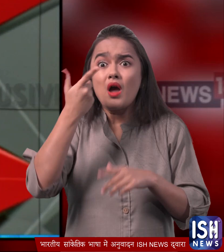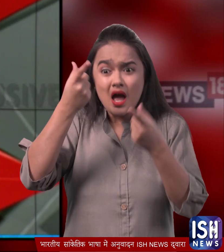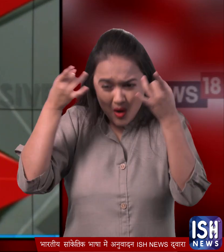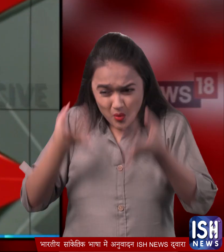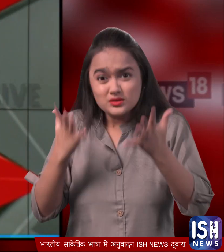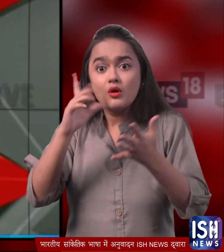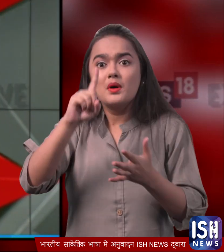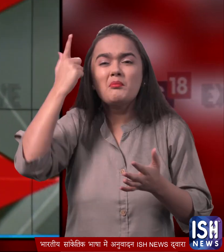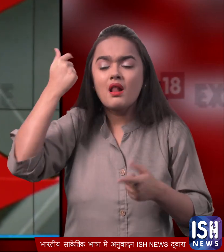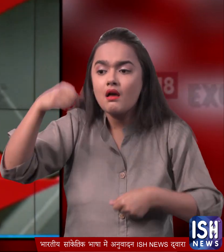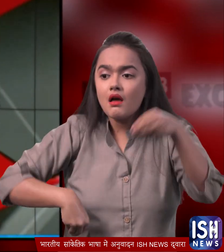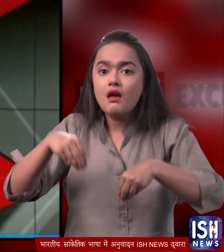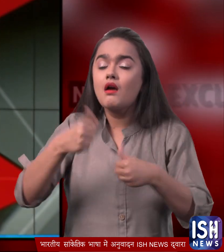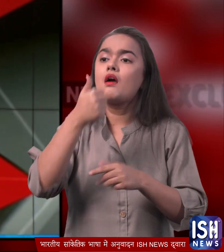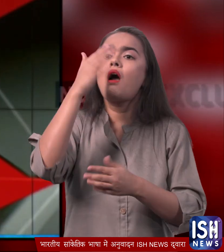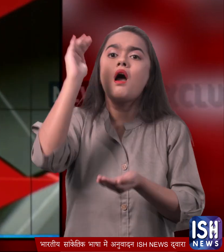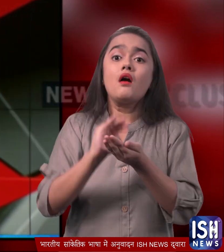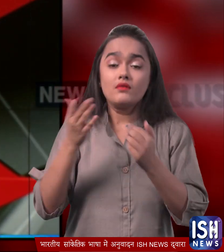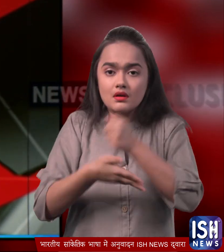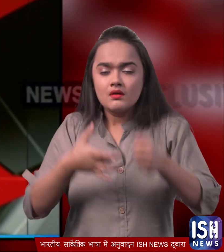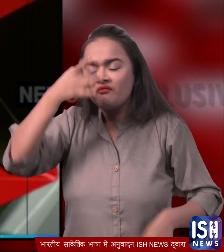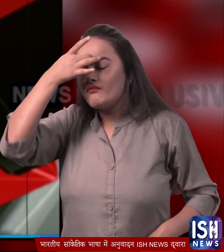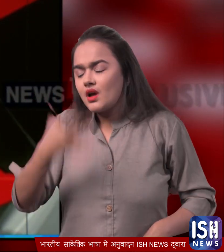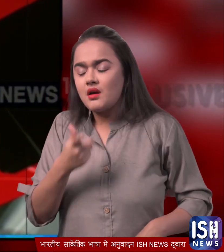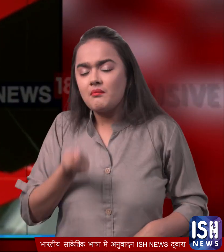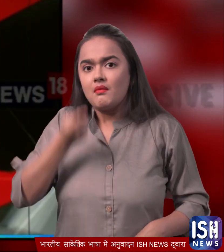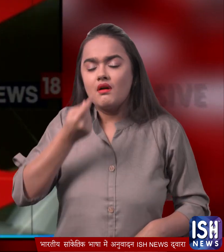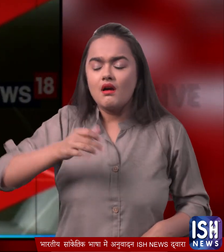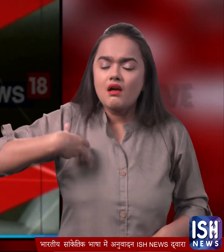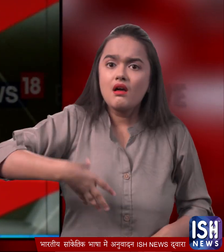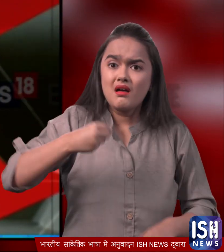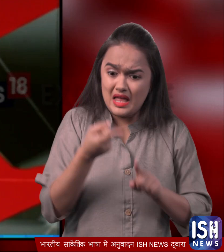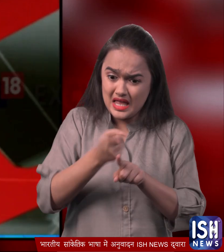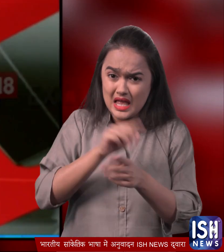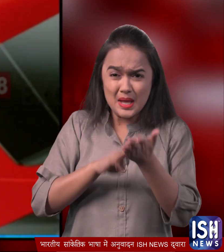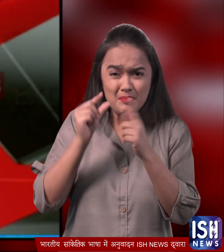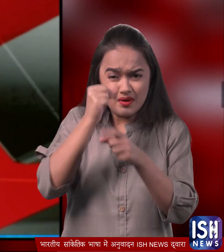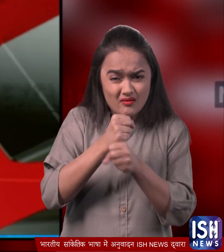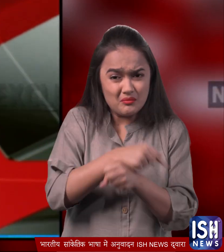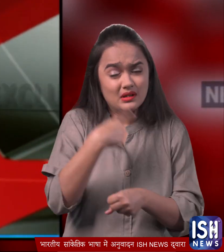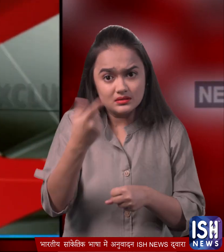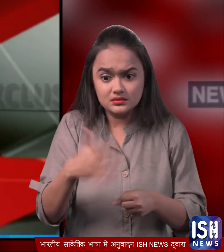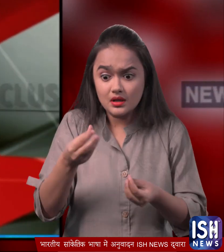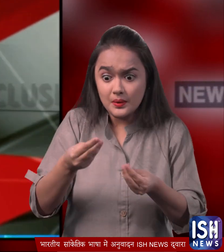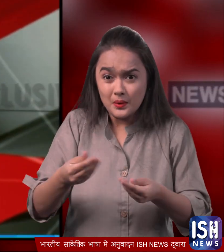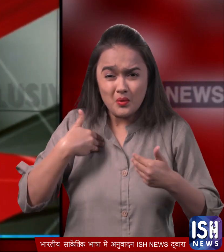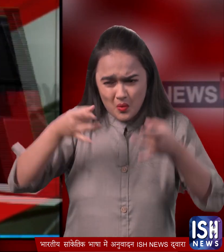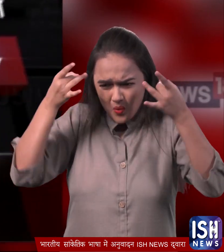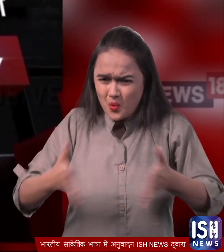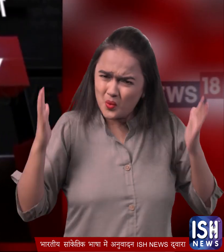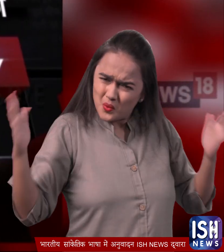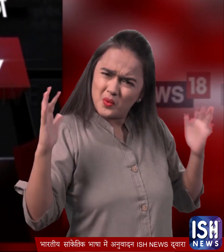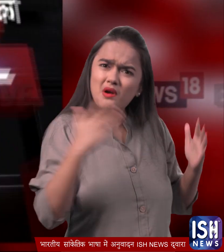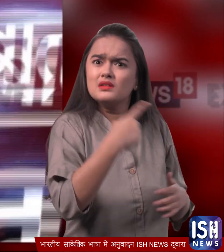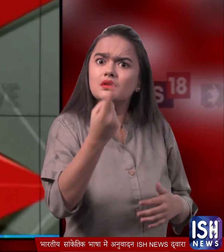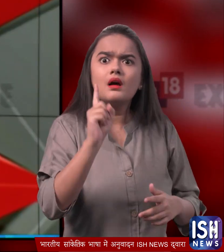और कालाबाजारी ही मानी जा रही है, जिसकी वजह से किसान परेशान हैं। जबकि एक दिन पहले ही मध्य प्रदेश सरकार ने दावा किया था कि खाद का पर्याप्त स्टॉक मौजूद